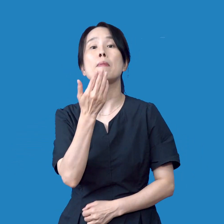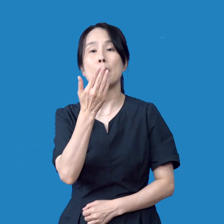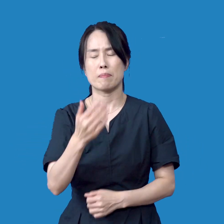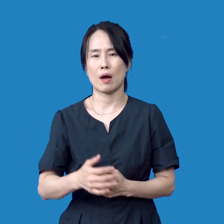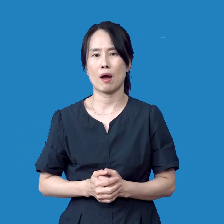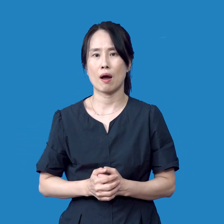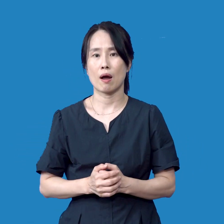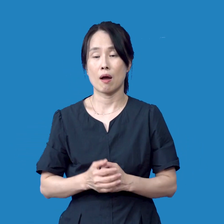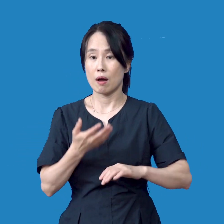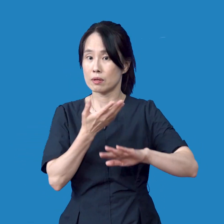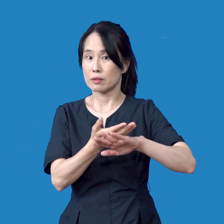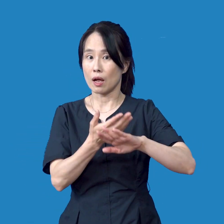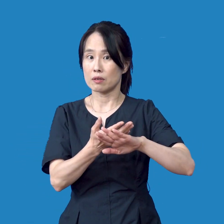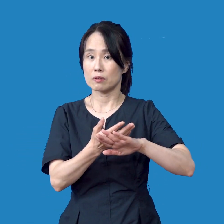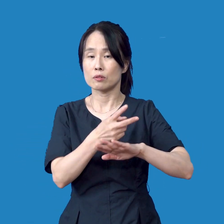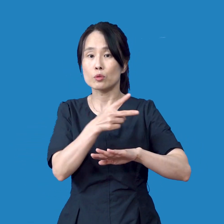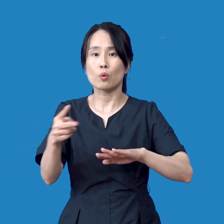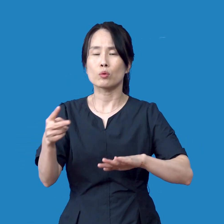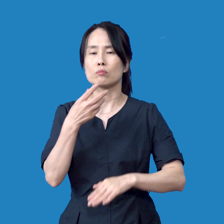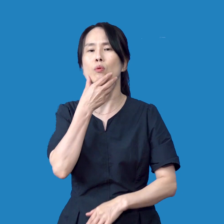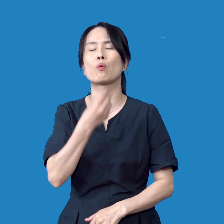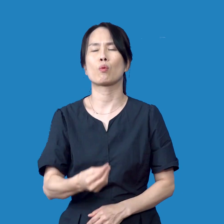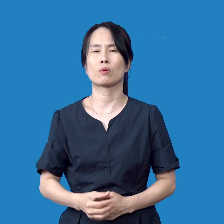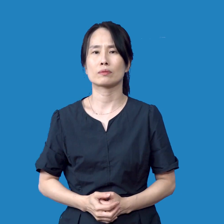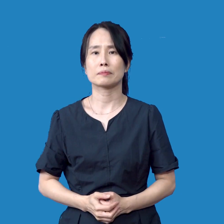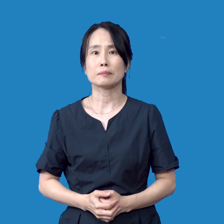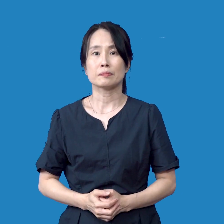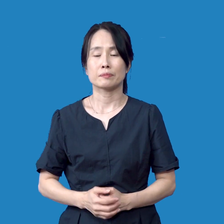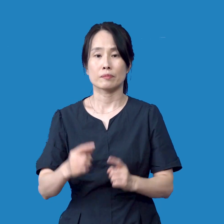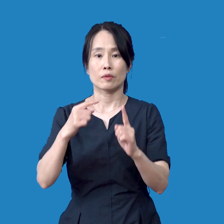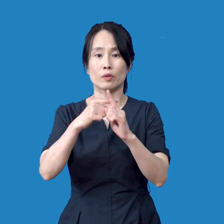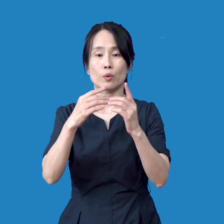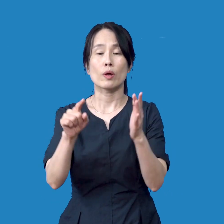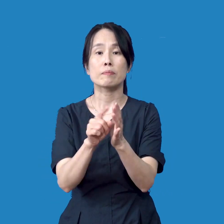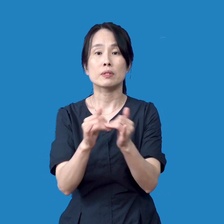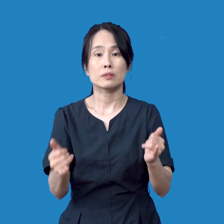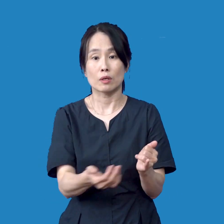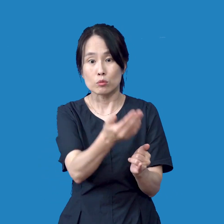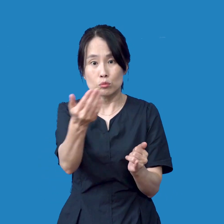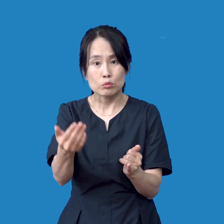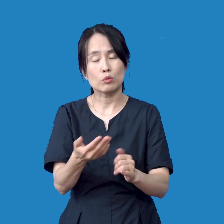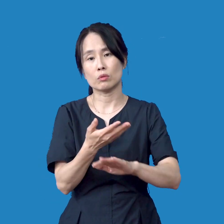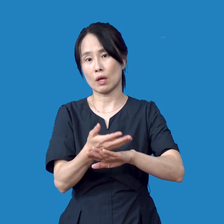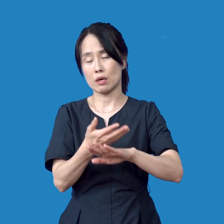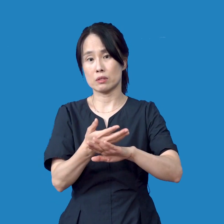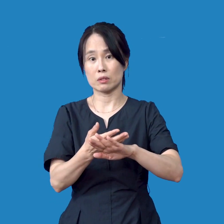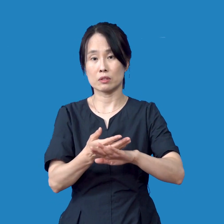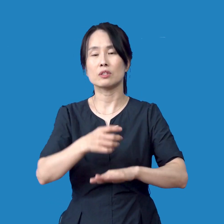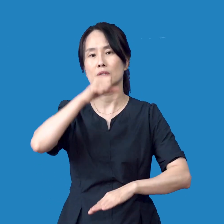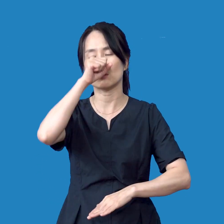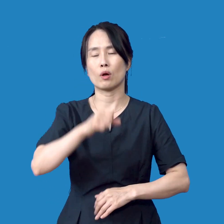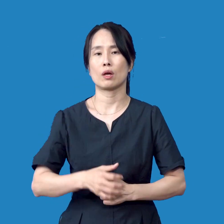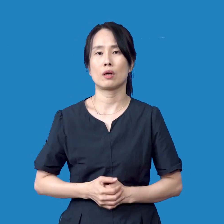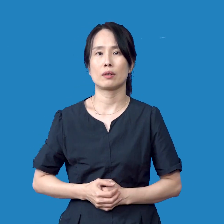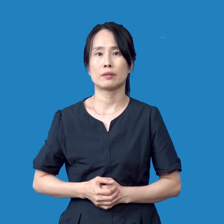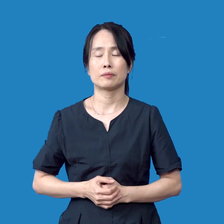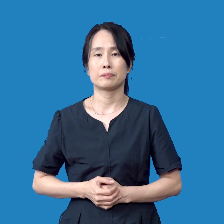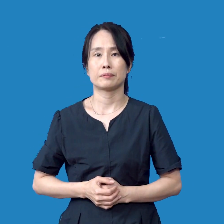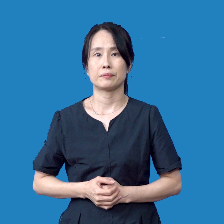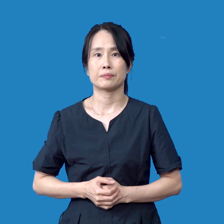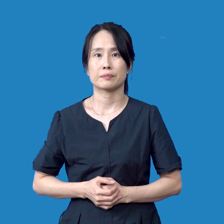때문에 다른 것이 복입니다. 교회 지체들도 마찬가지입니다. 다른 것이 좋습니다.